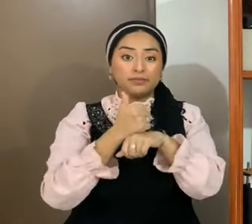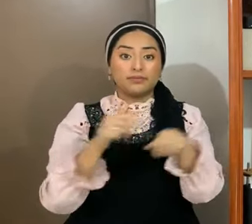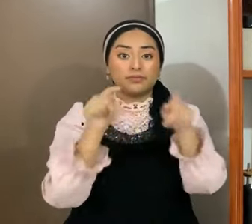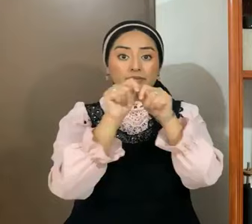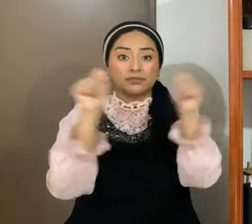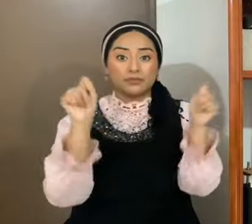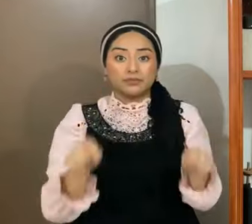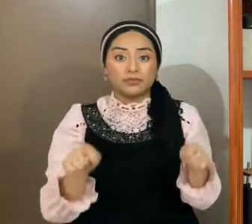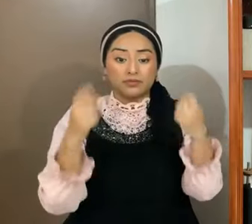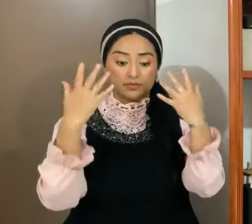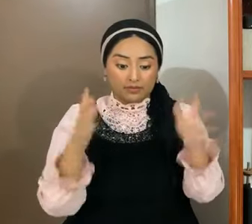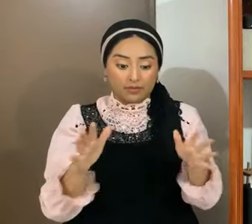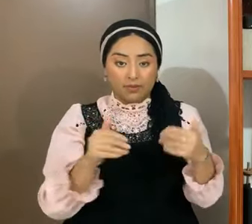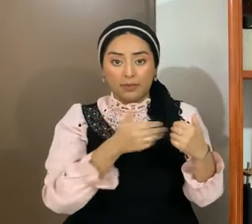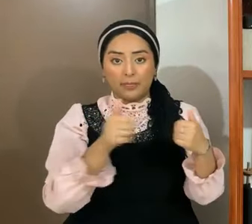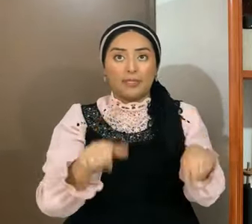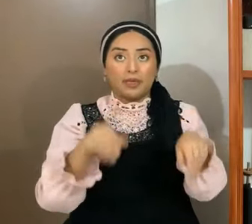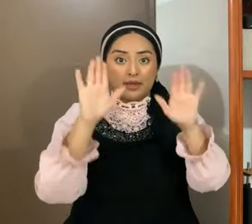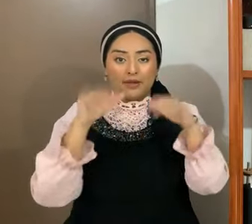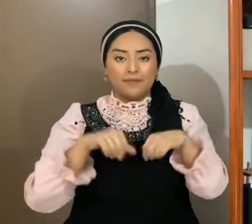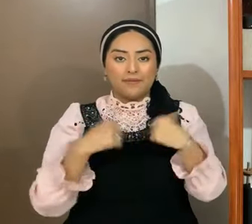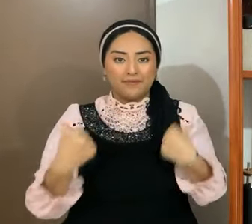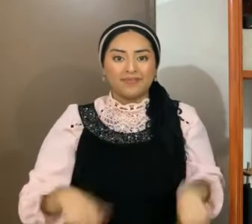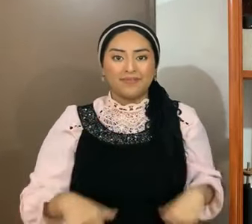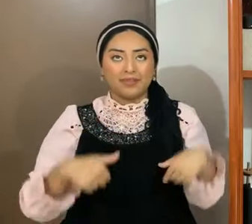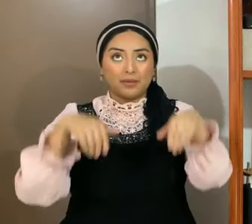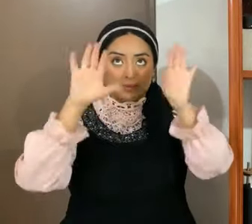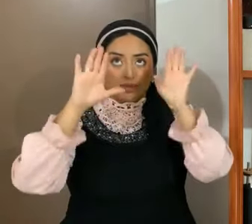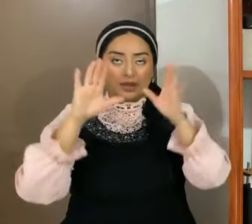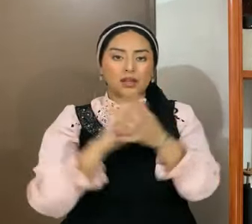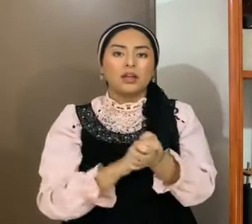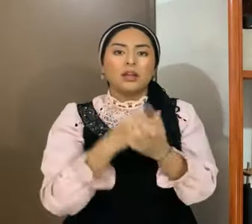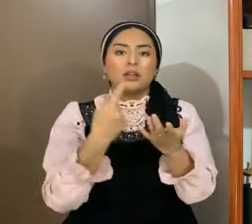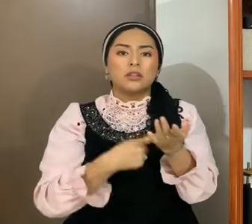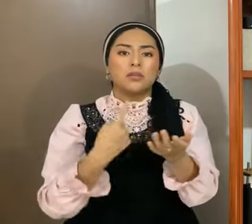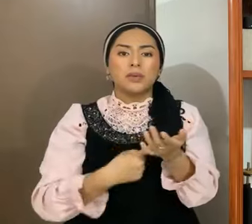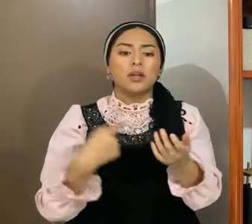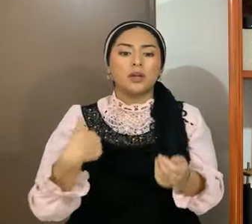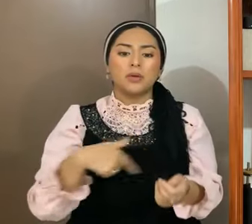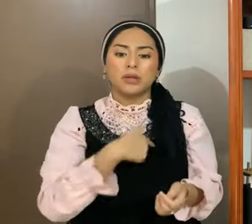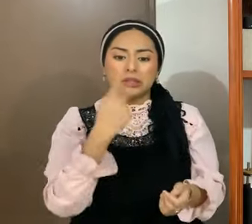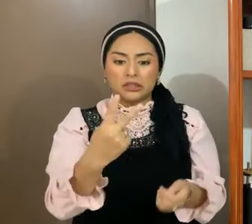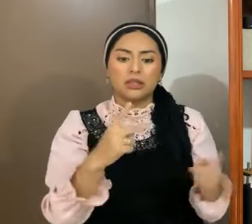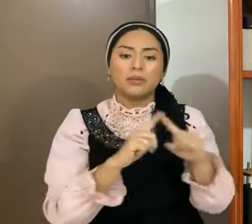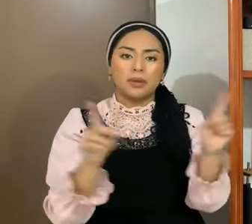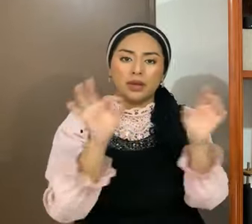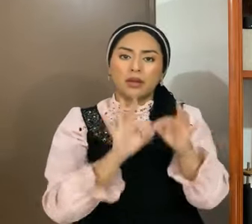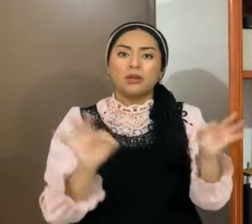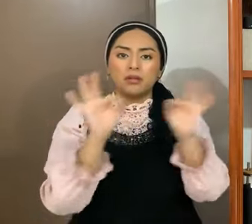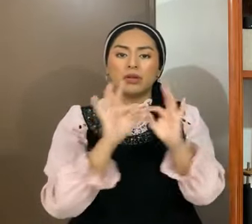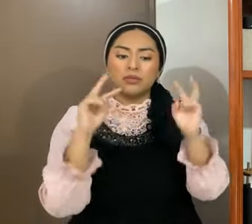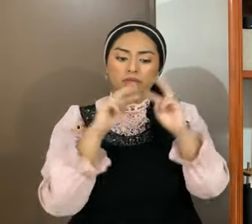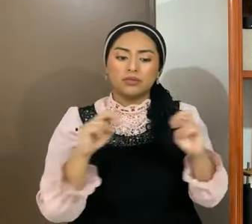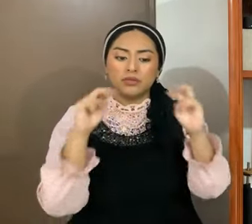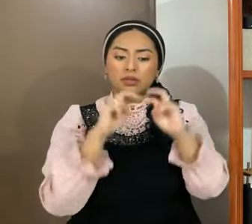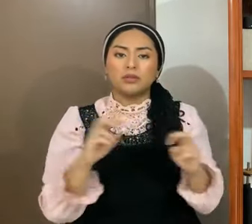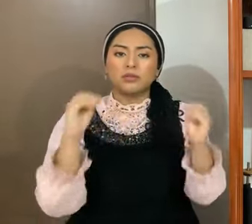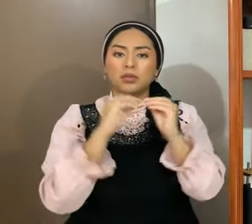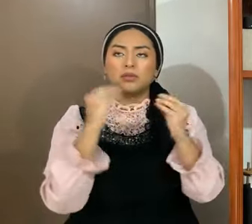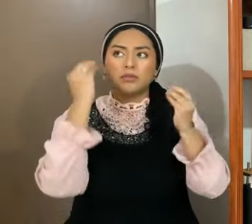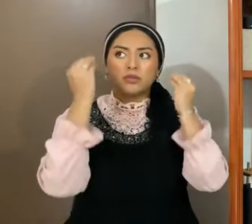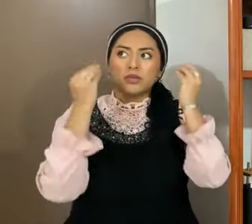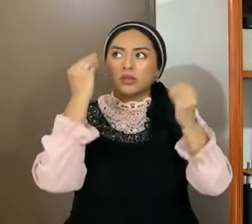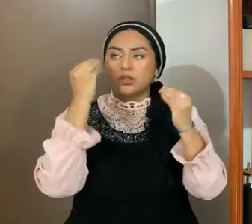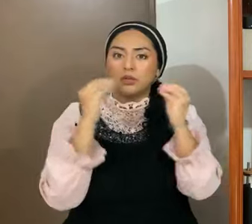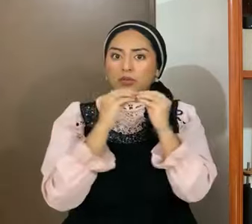el Mishkan, que se consagra a los Kohanim, es que a veces lo hemos visto, pero vale la pena ir repasando y